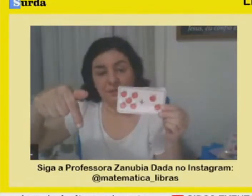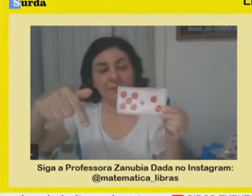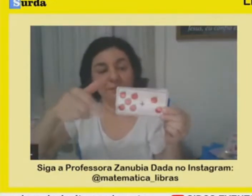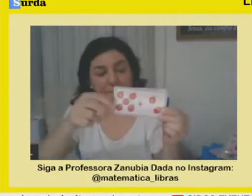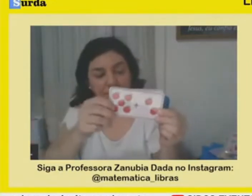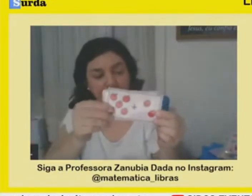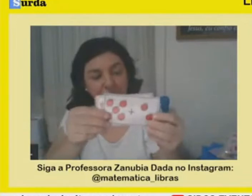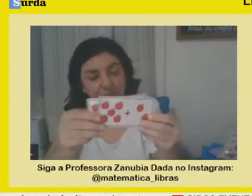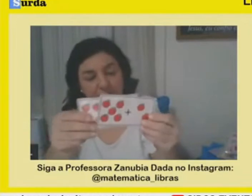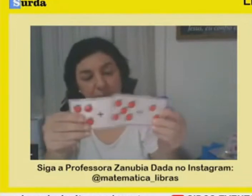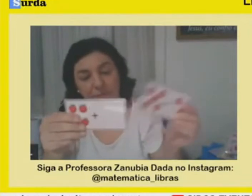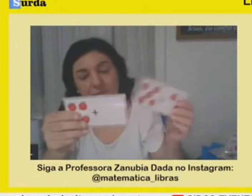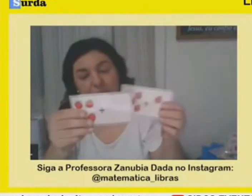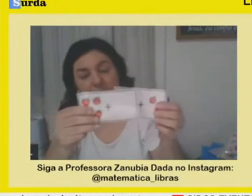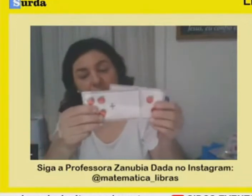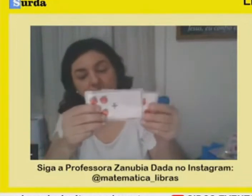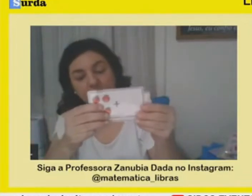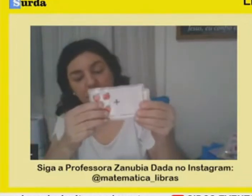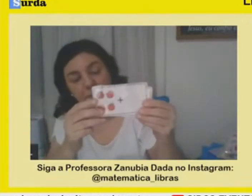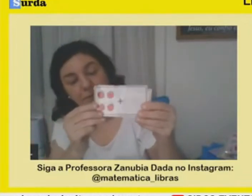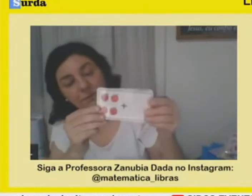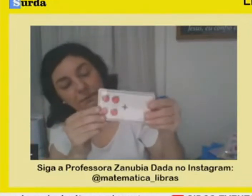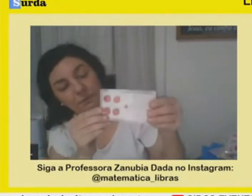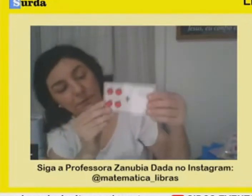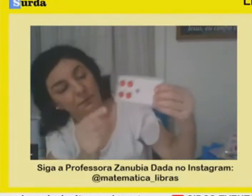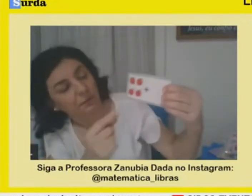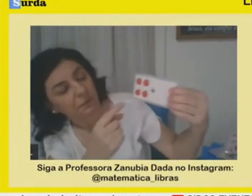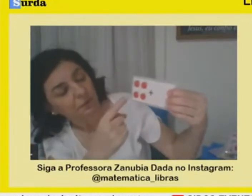7. 6, 7.